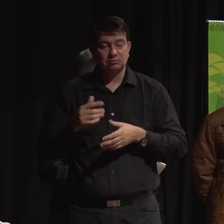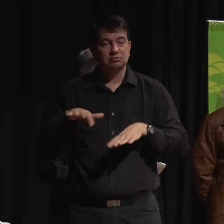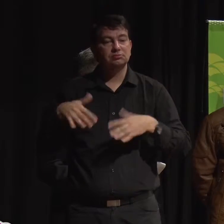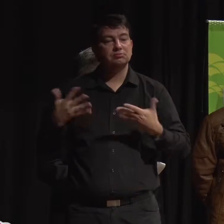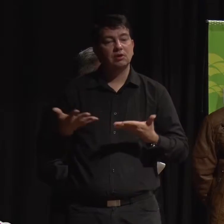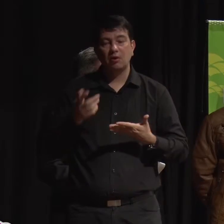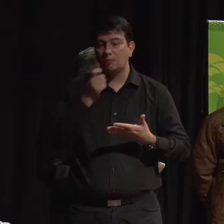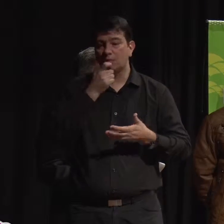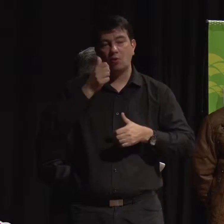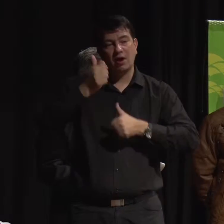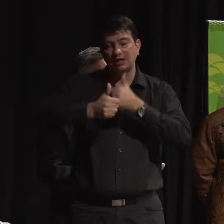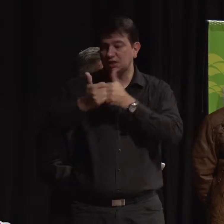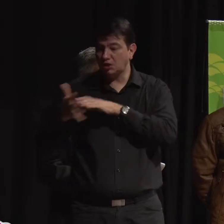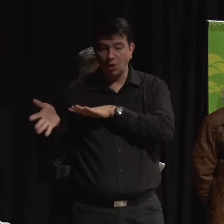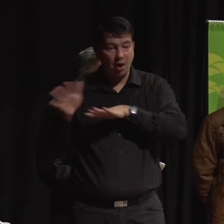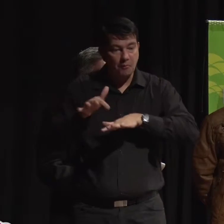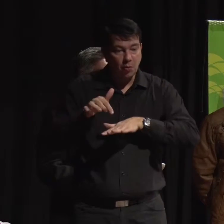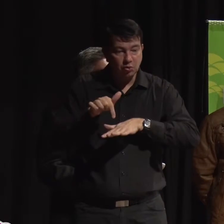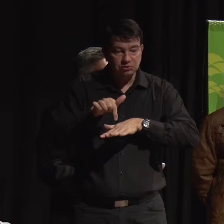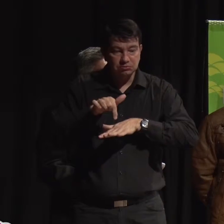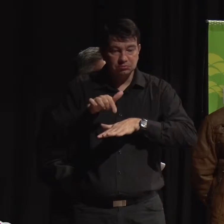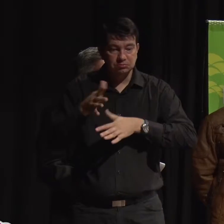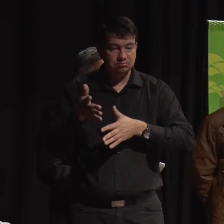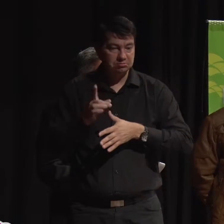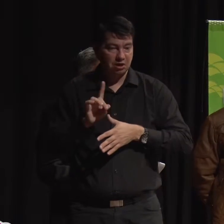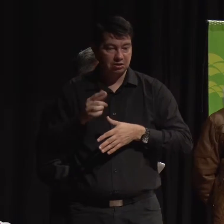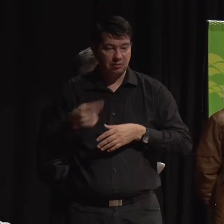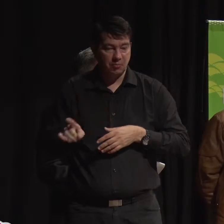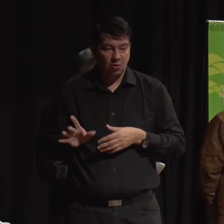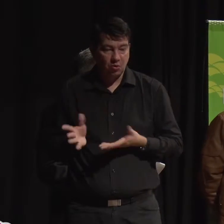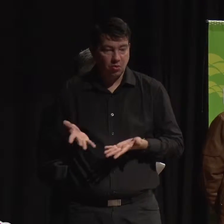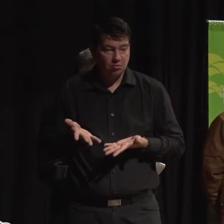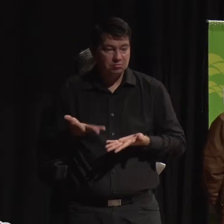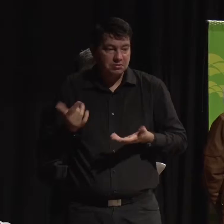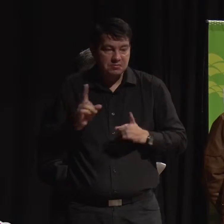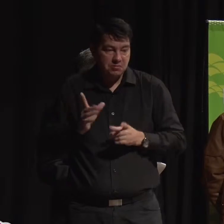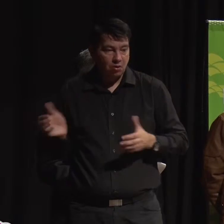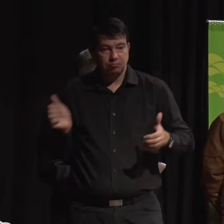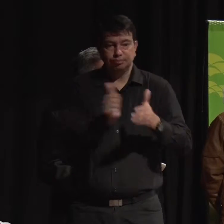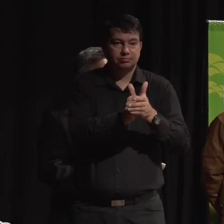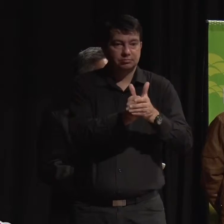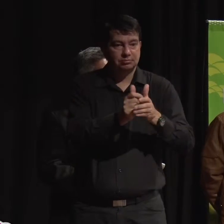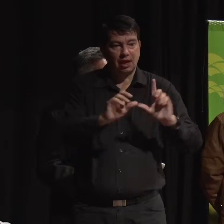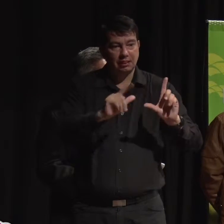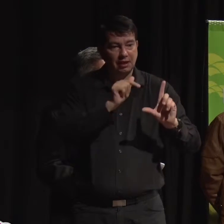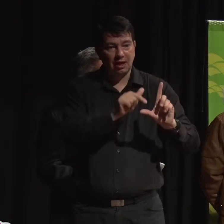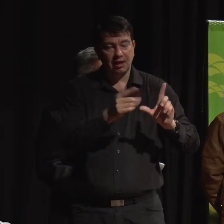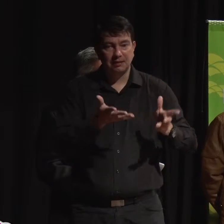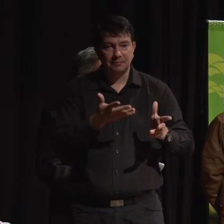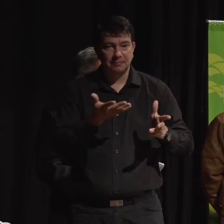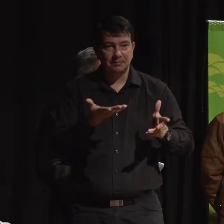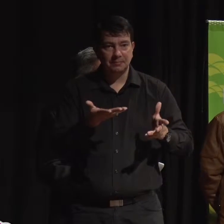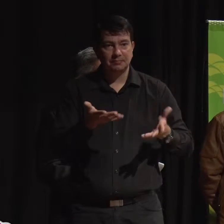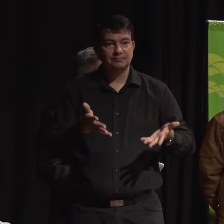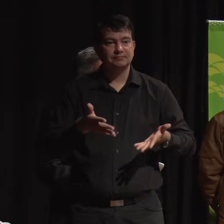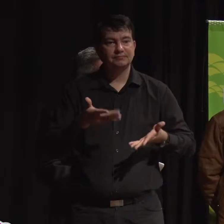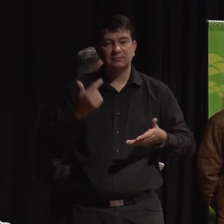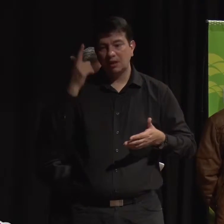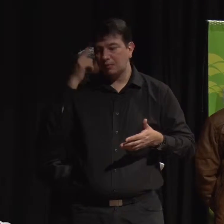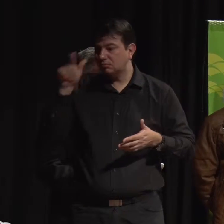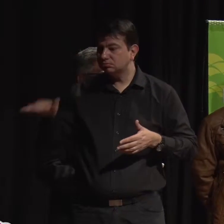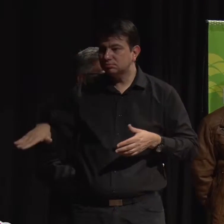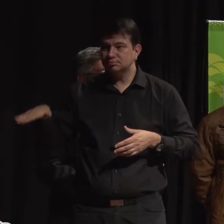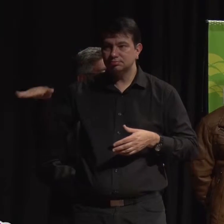y sin embargo están ahí y se ven identificados con una línea política que capaz que cuando ellos tengan